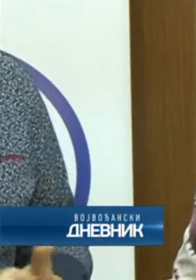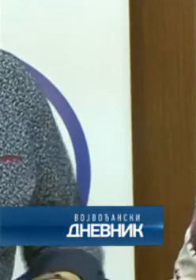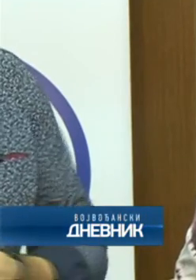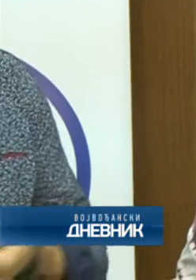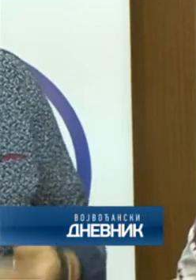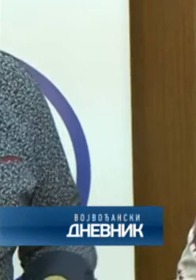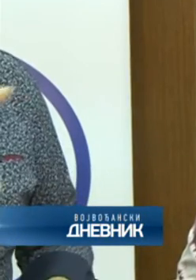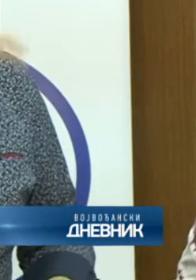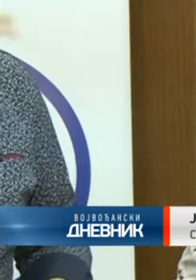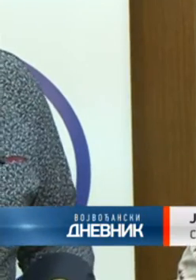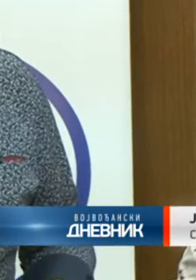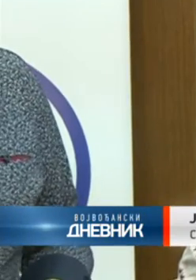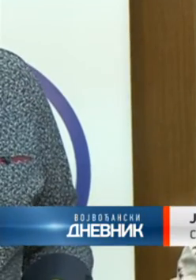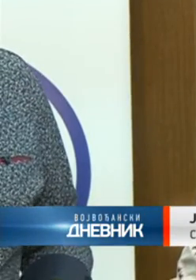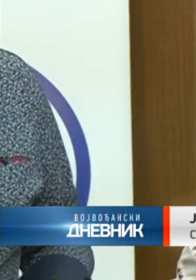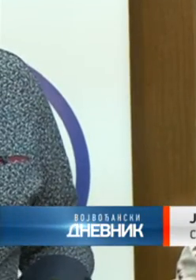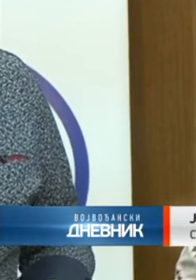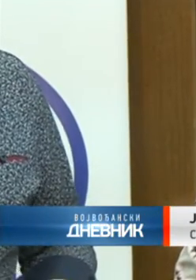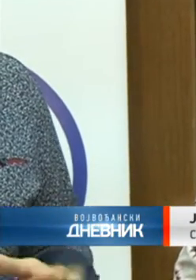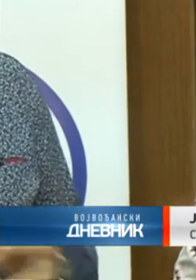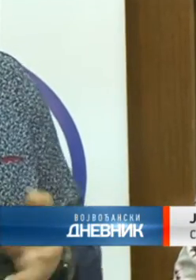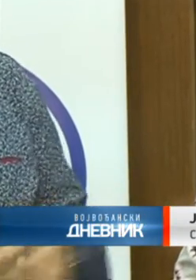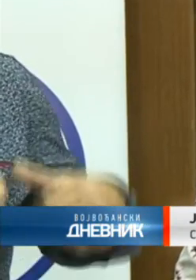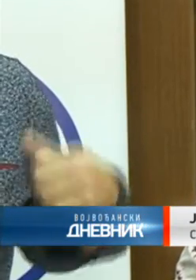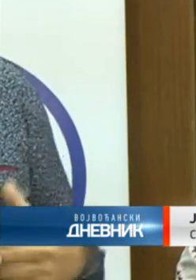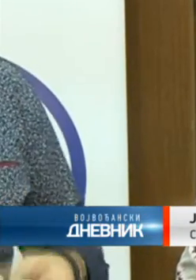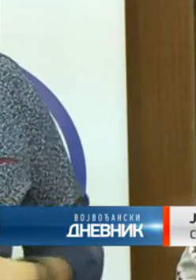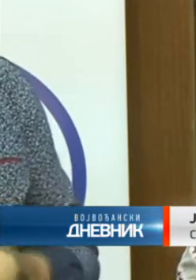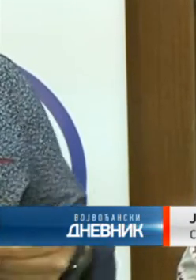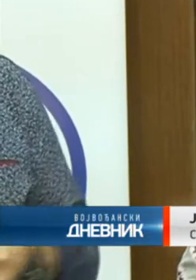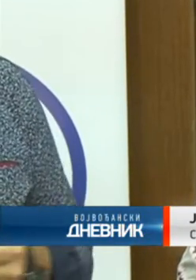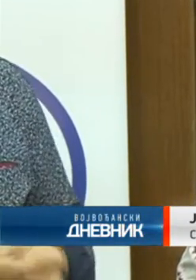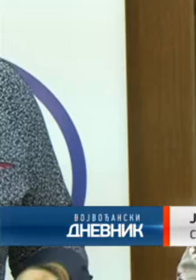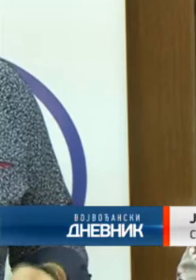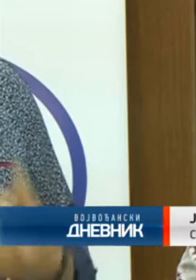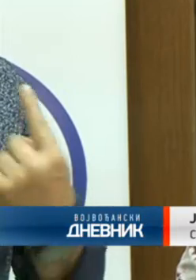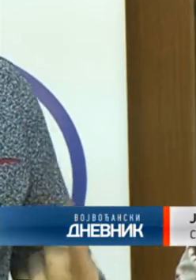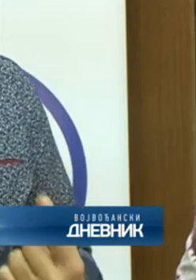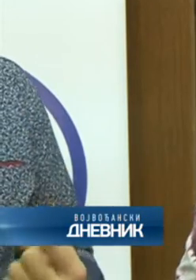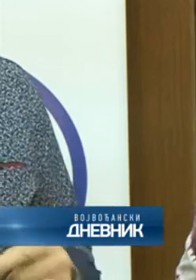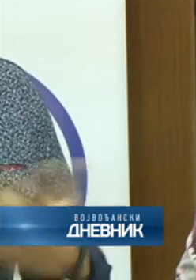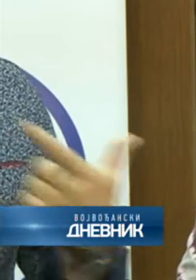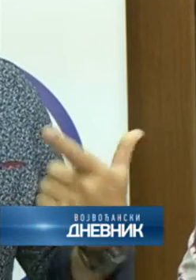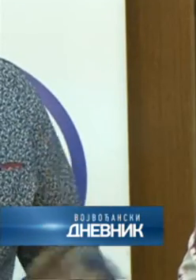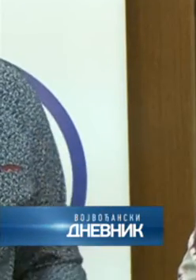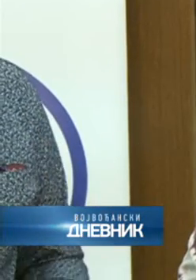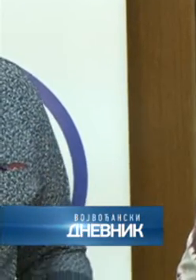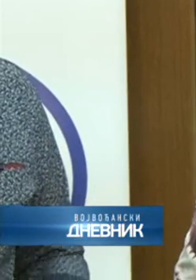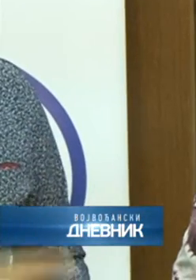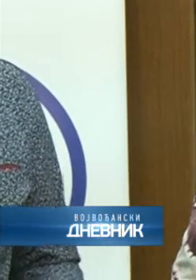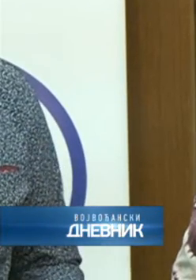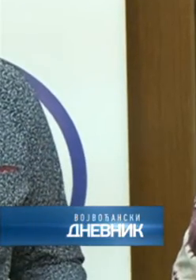Savez gluvih i nagluvih Vojvodine je društveno-humanitarna organizacija koja postoji već 75